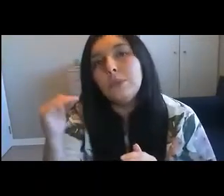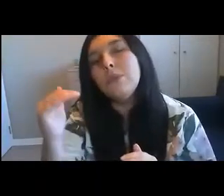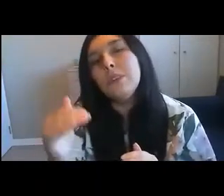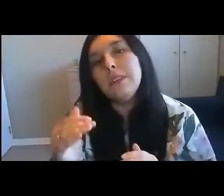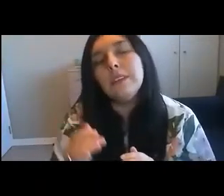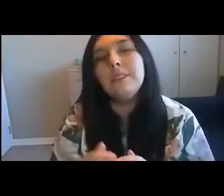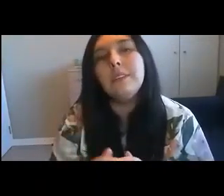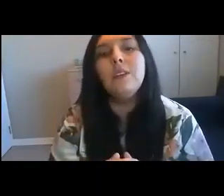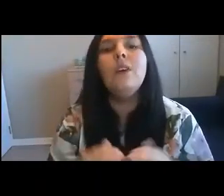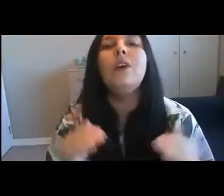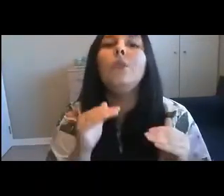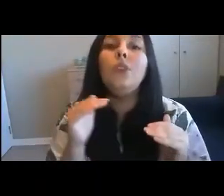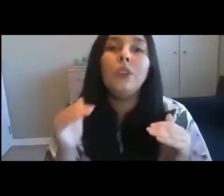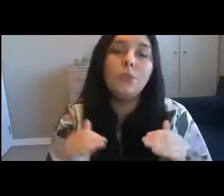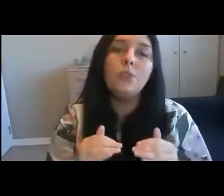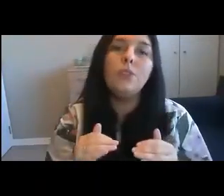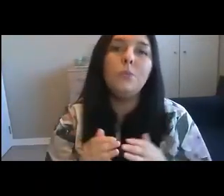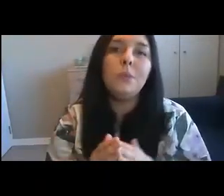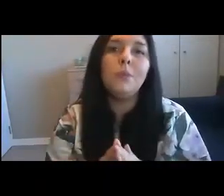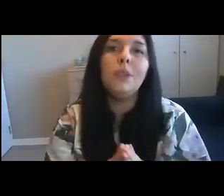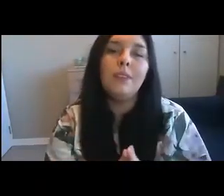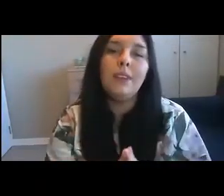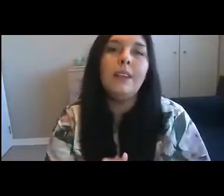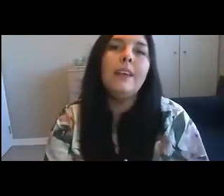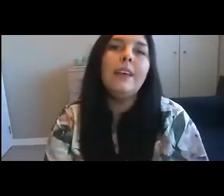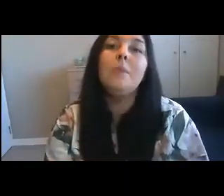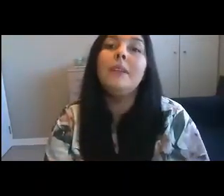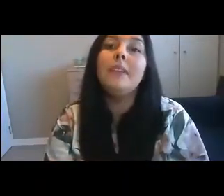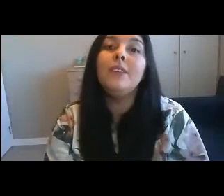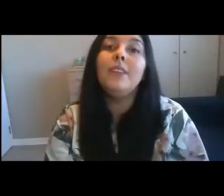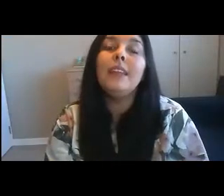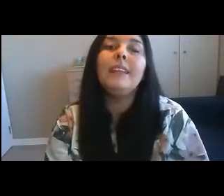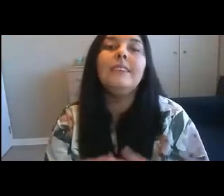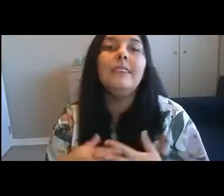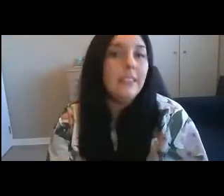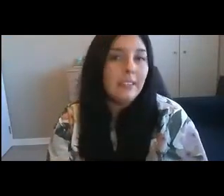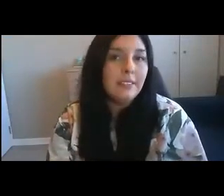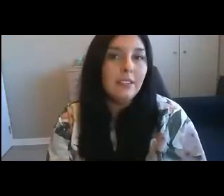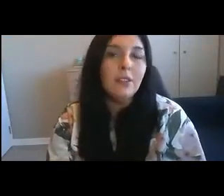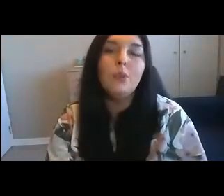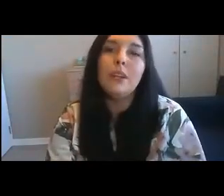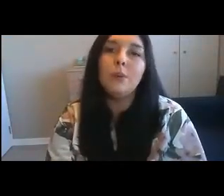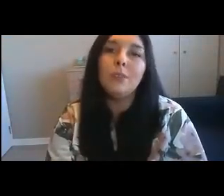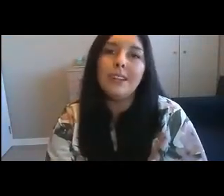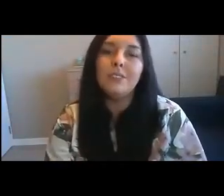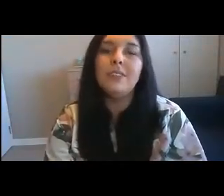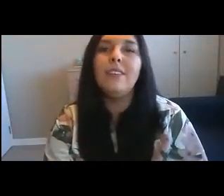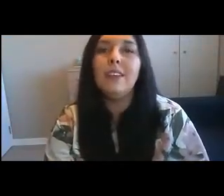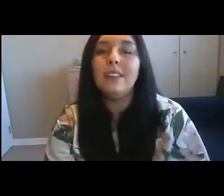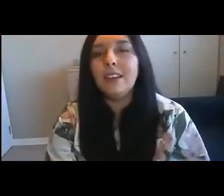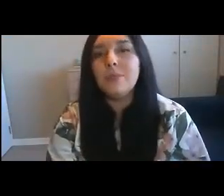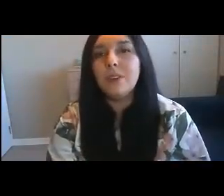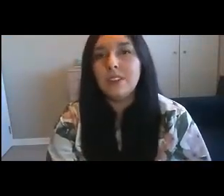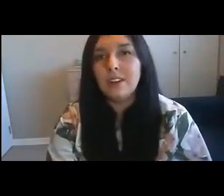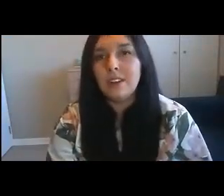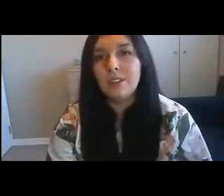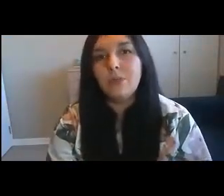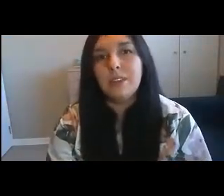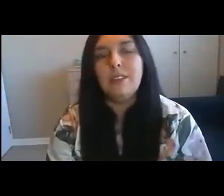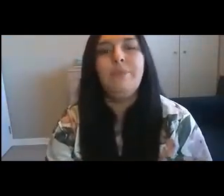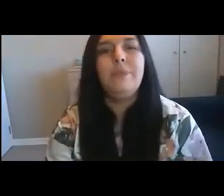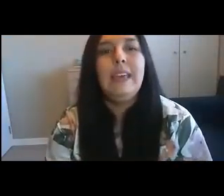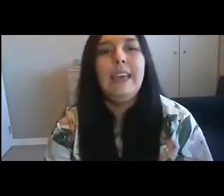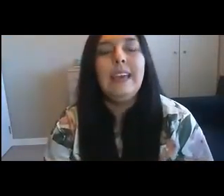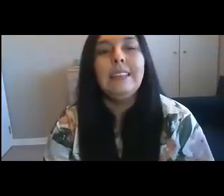de segundo, de tercero, o incluso de su mismo nivel, dependiendo de la necesidad, ¿cierto? O el ajuste razonable que tengamos que darle al